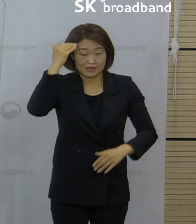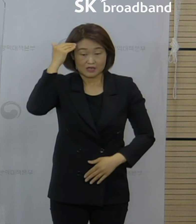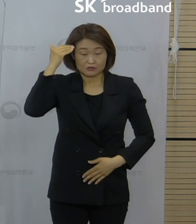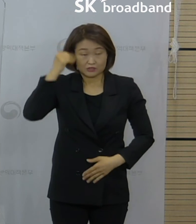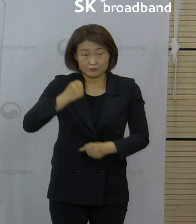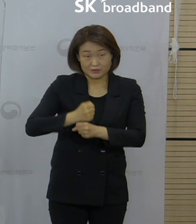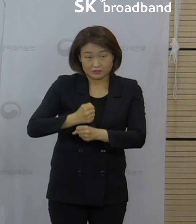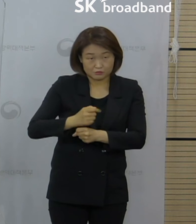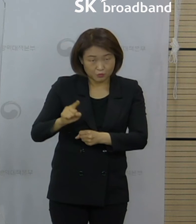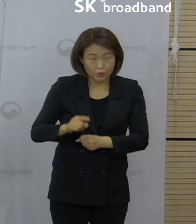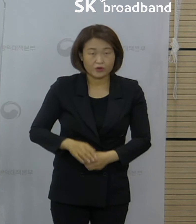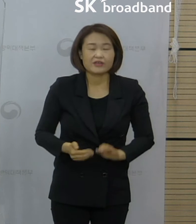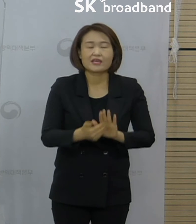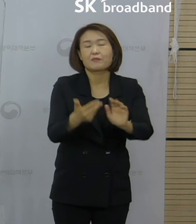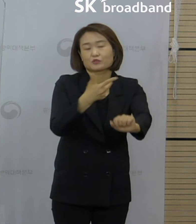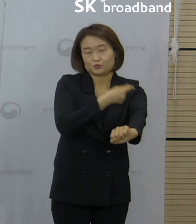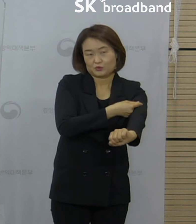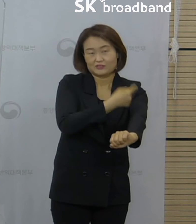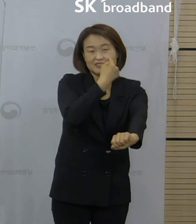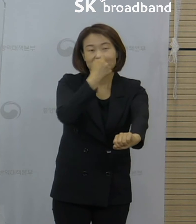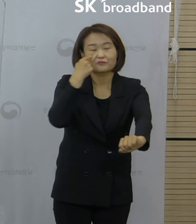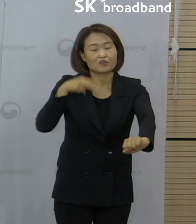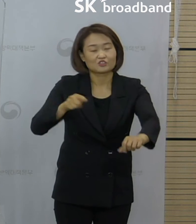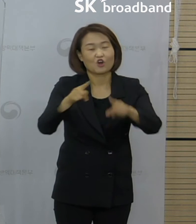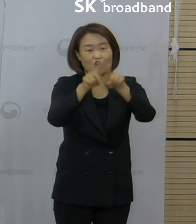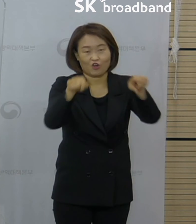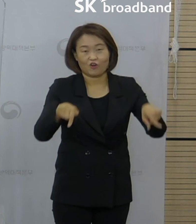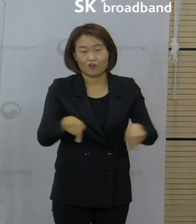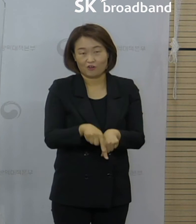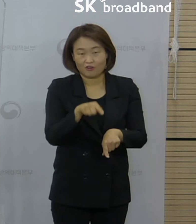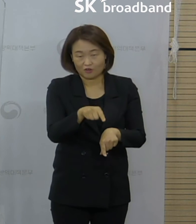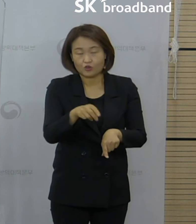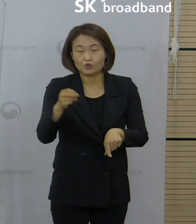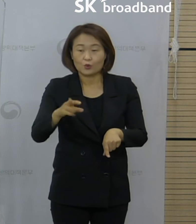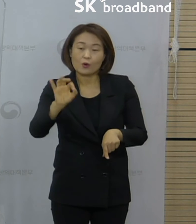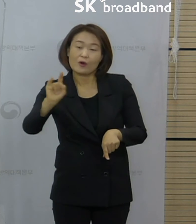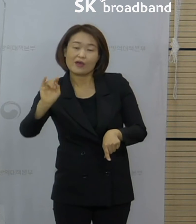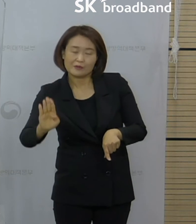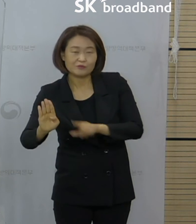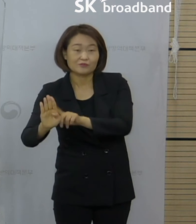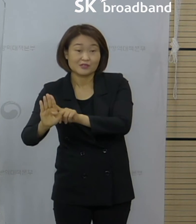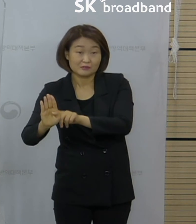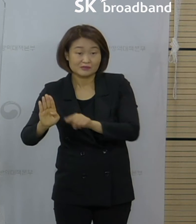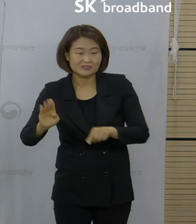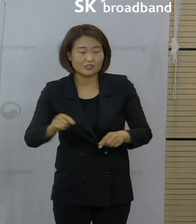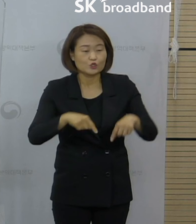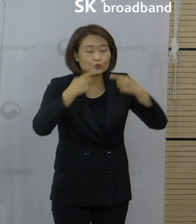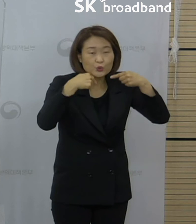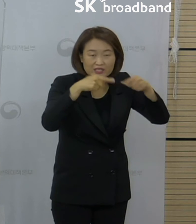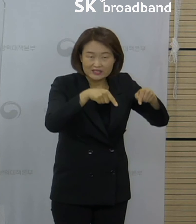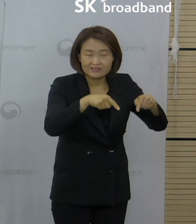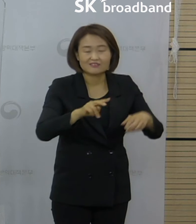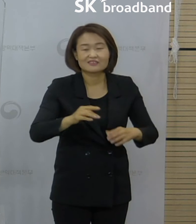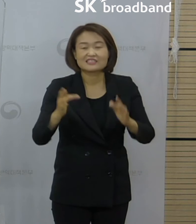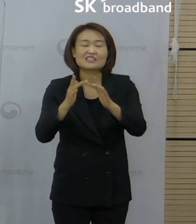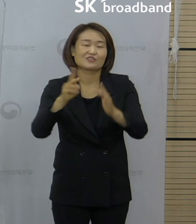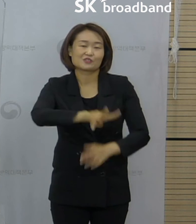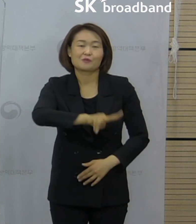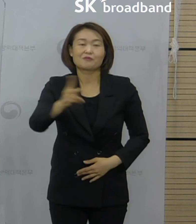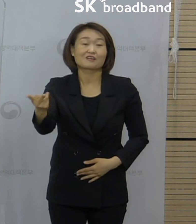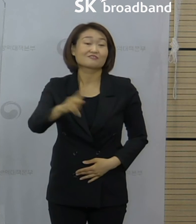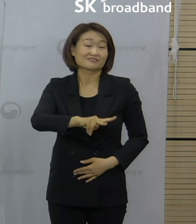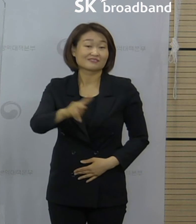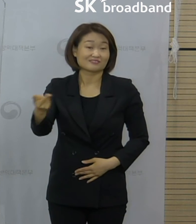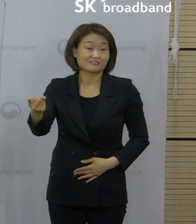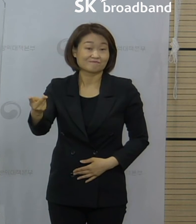예방접종 증명서이고 오늘 설명드린 그 앱도 예방접종 증명서를 이제 디지털화한 디지털 증명서라고 할 수